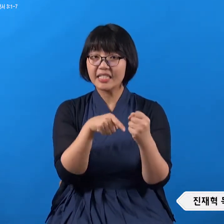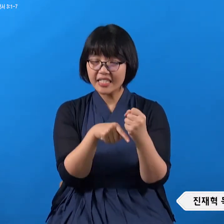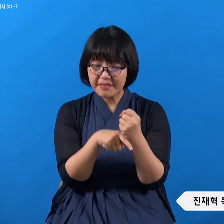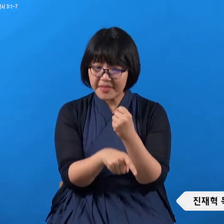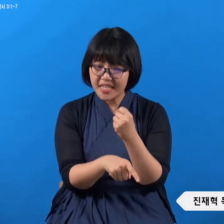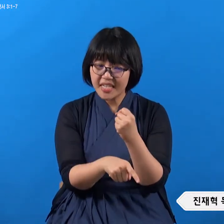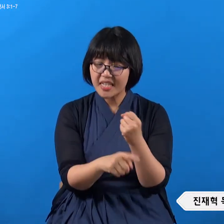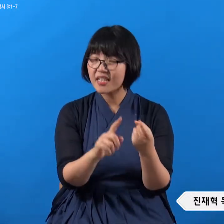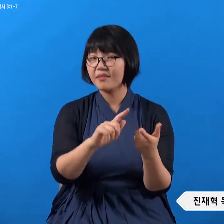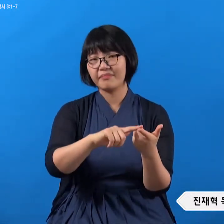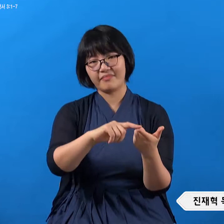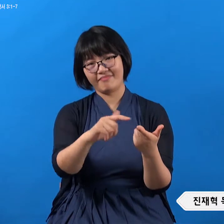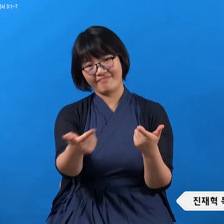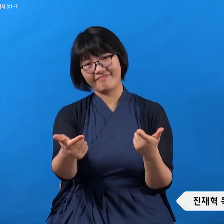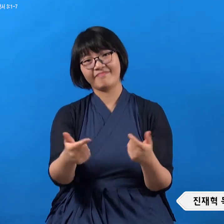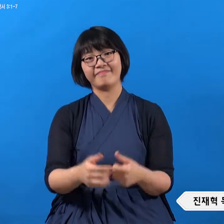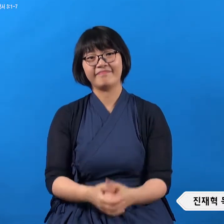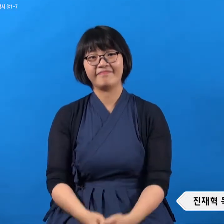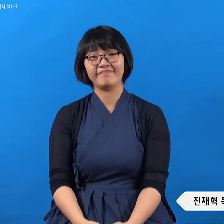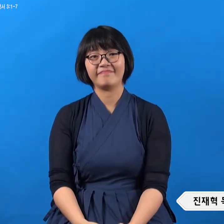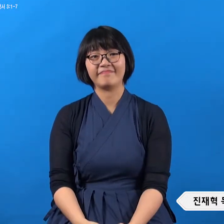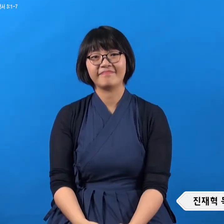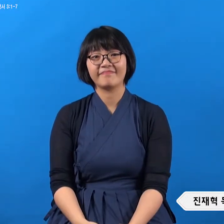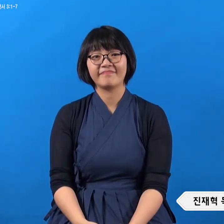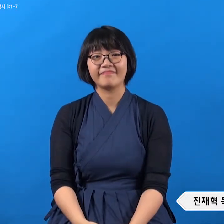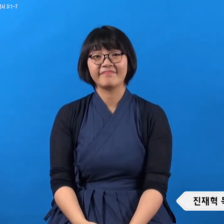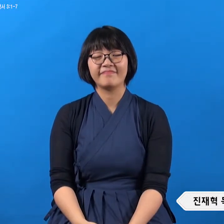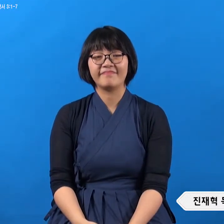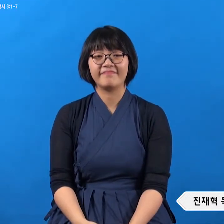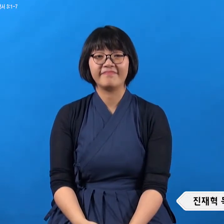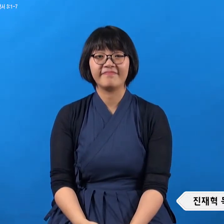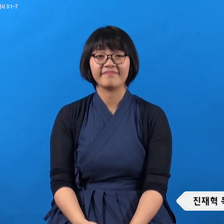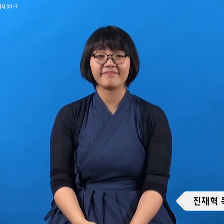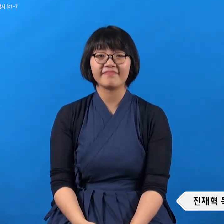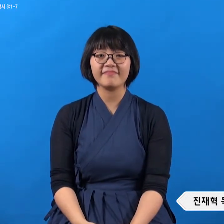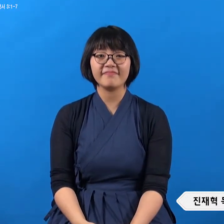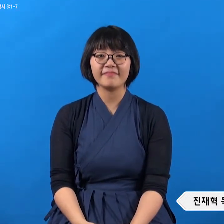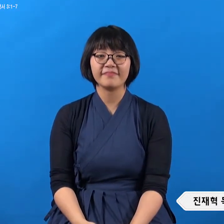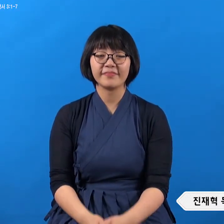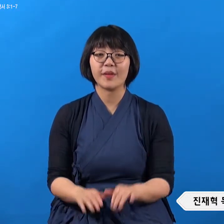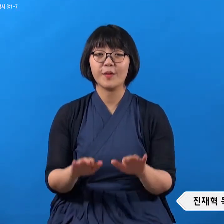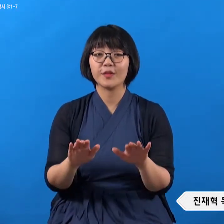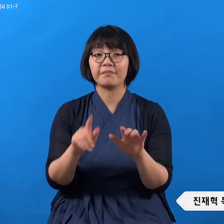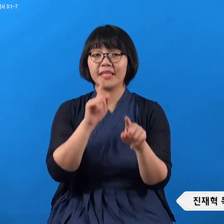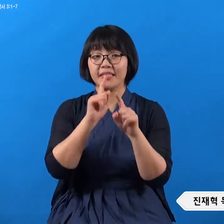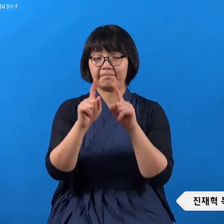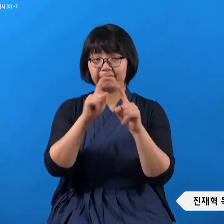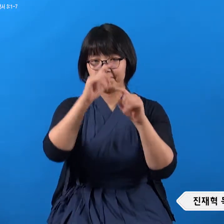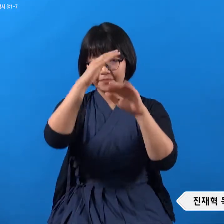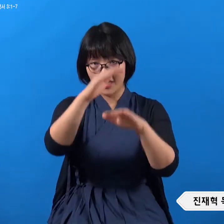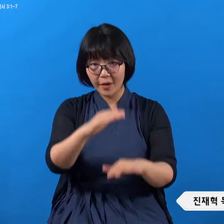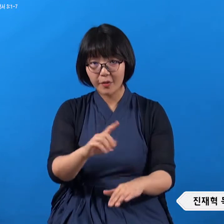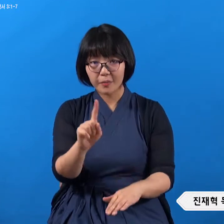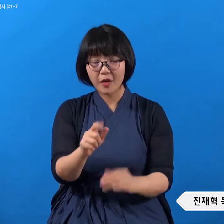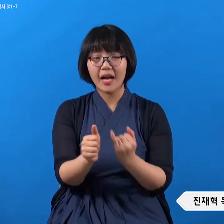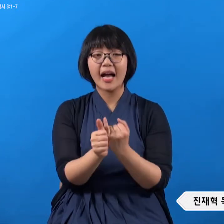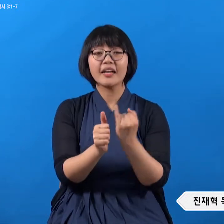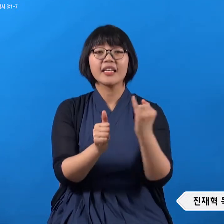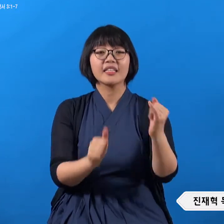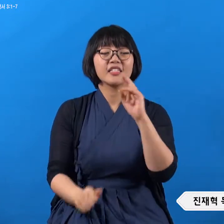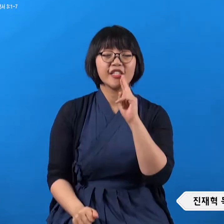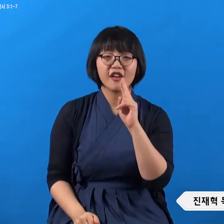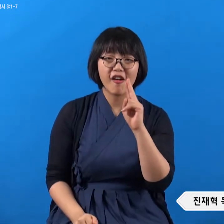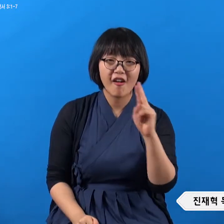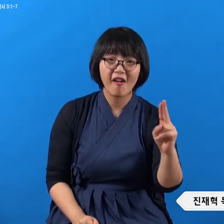하나님의 중요한 의도하심을 빗나가게 하는 것이 될 것입니다. 오늘 이 말씀은